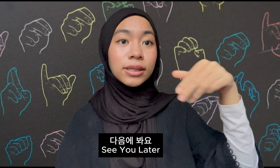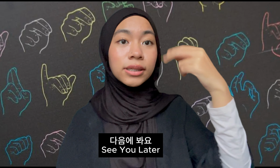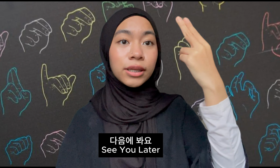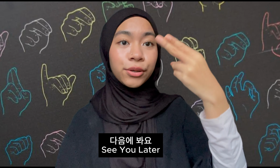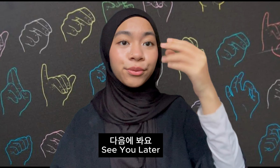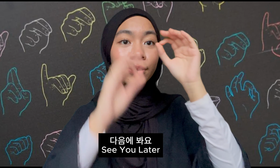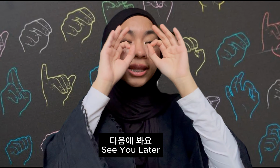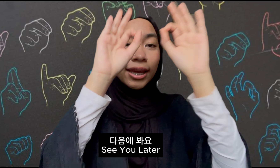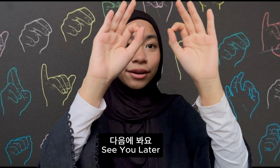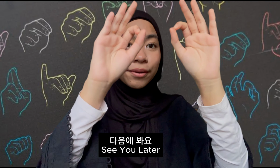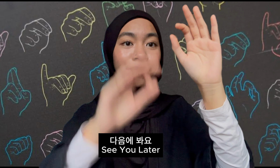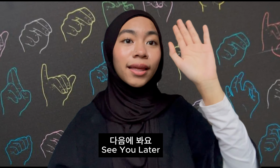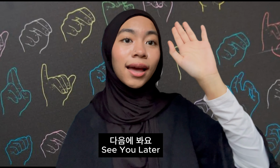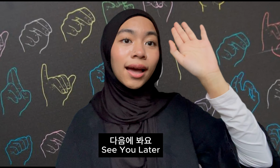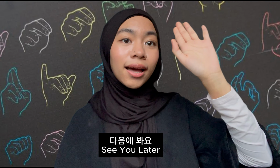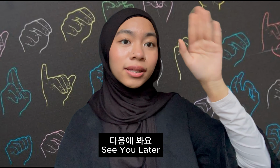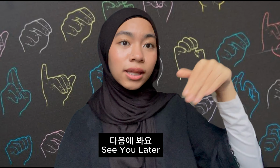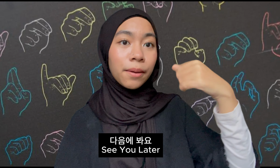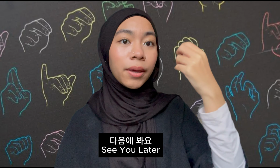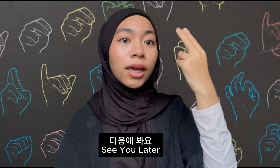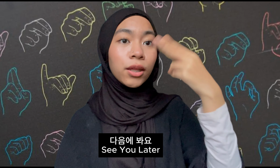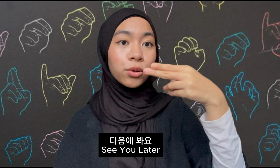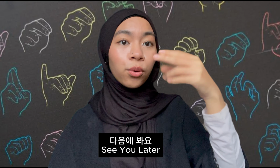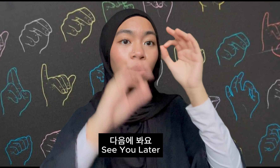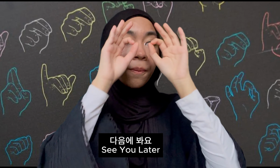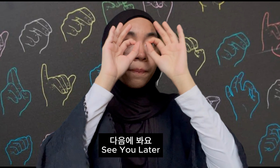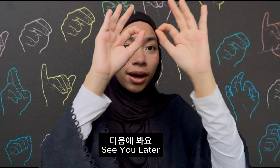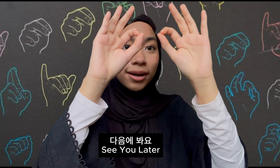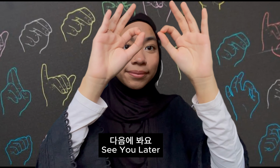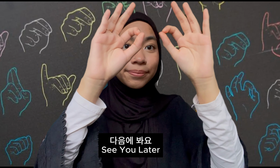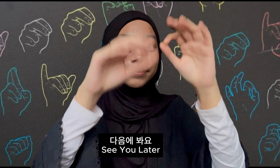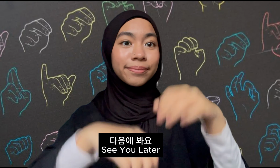See you later. 다음에 또 봐.